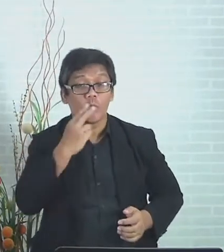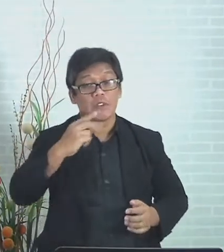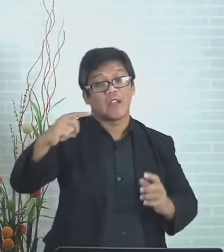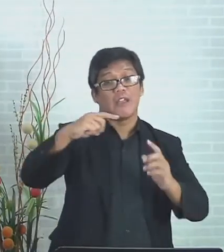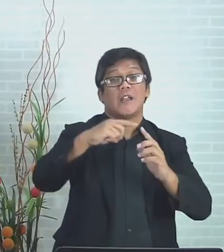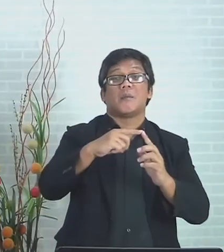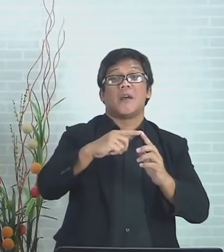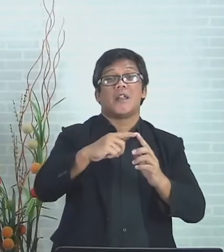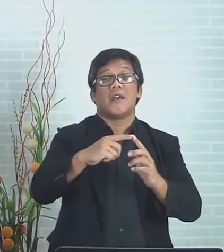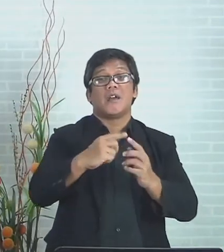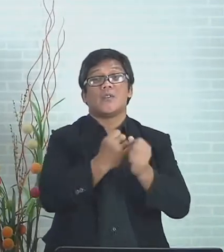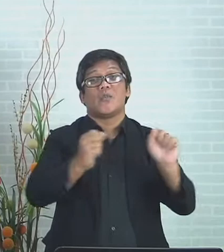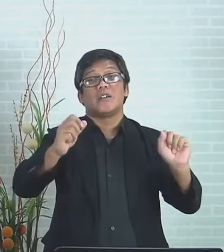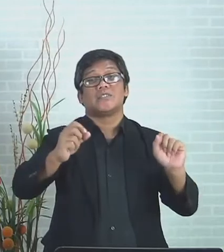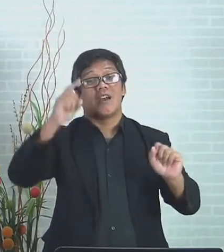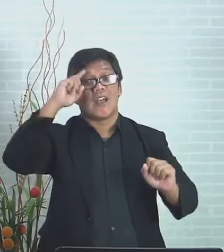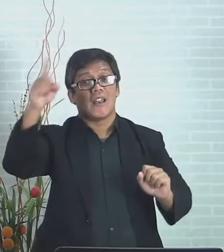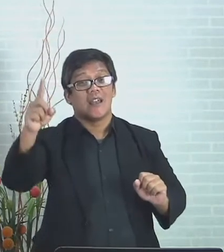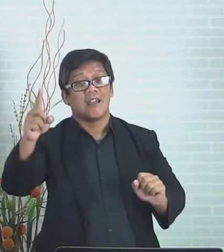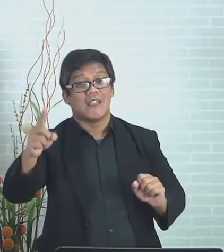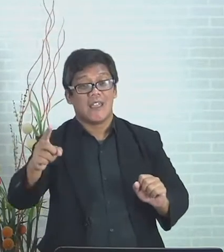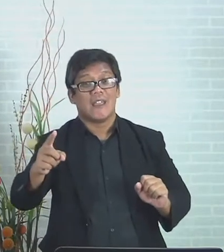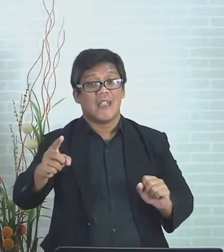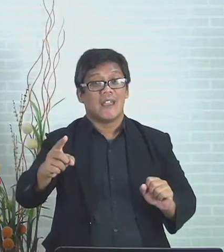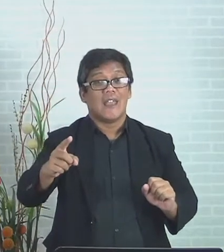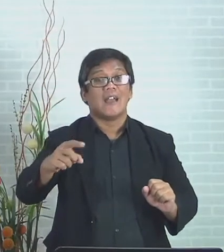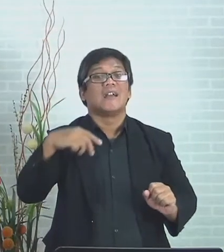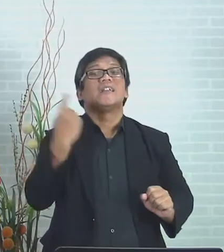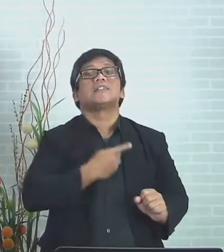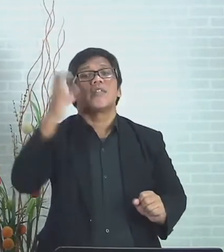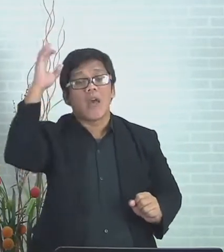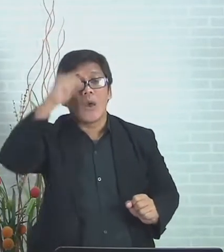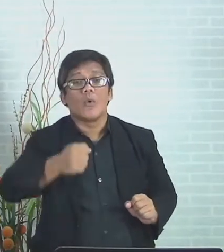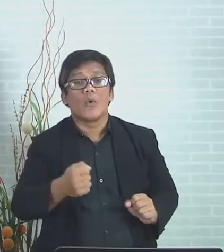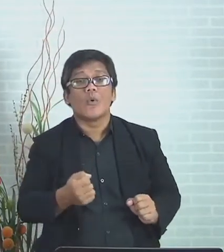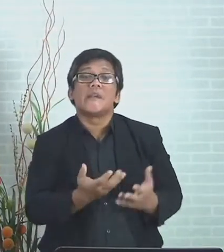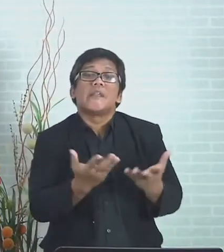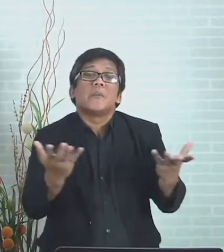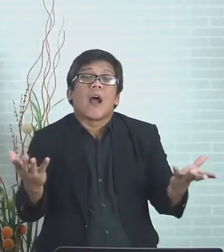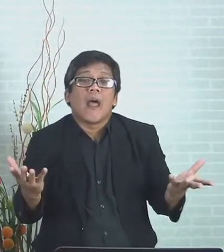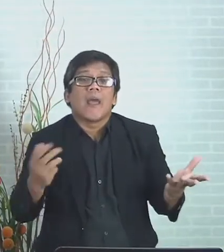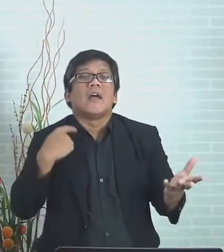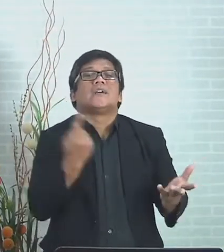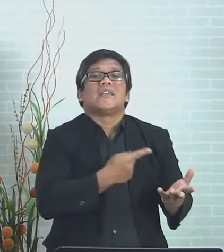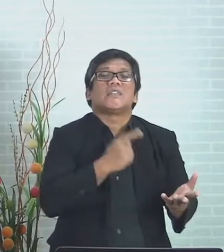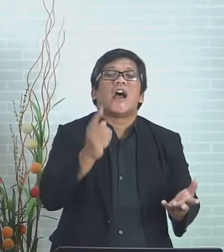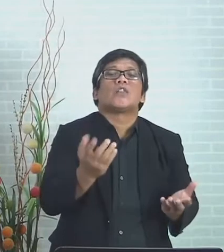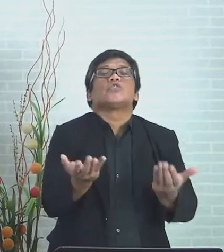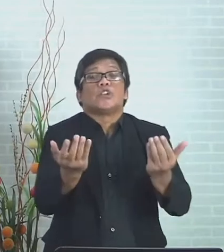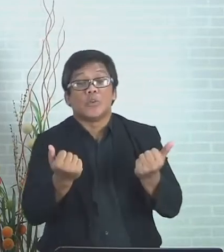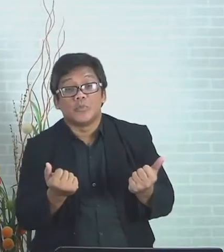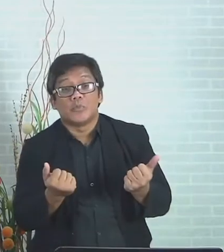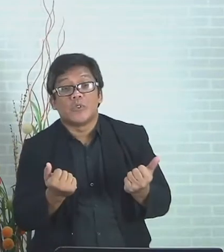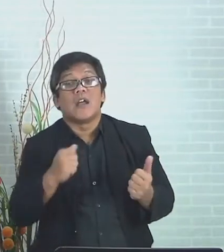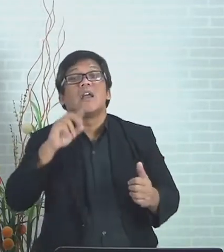tahu tempat yang aman baginya ketika dia dikatakan bahwa ada dalam setiap pergumulan dalam